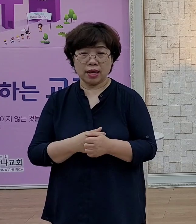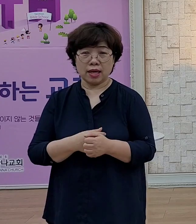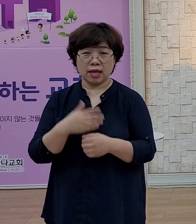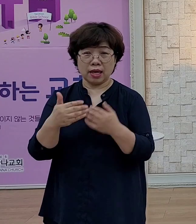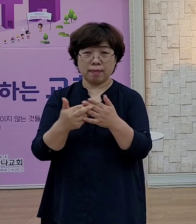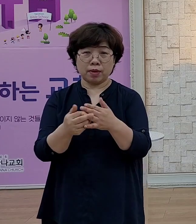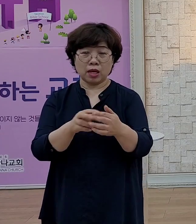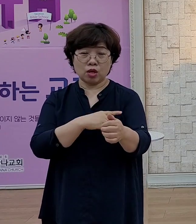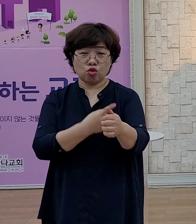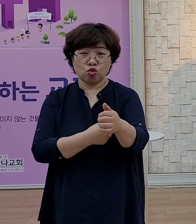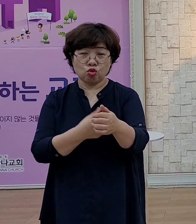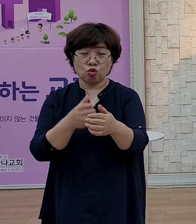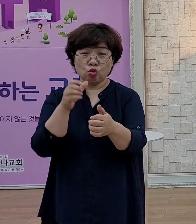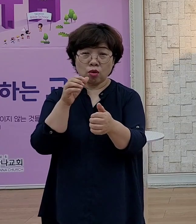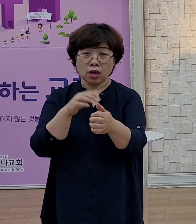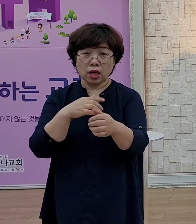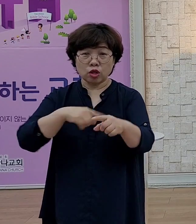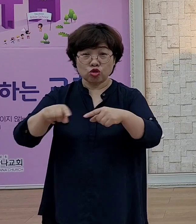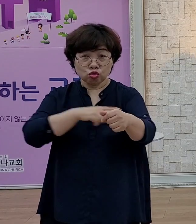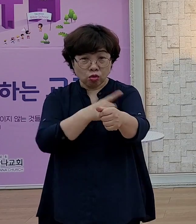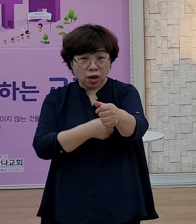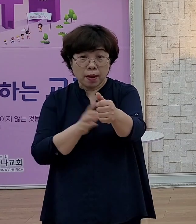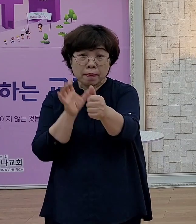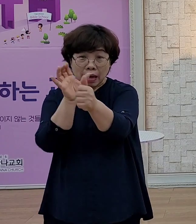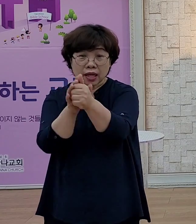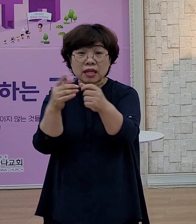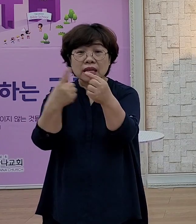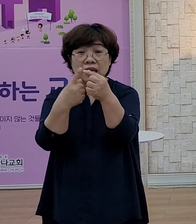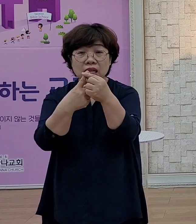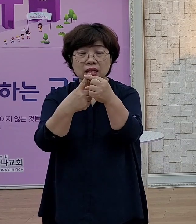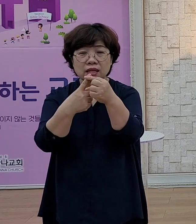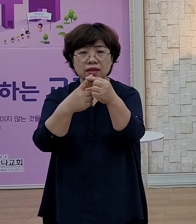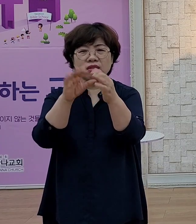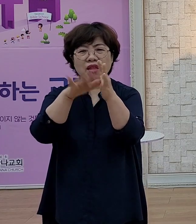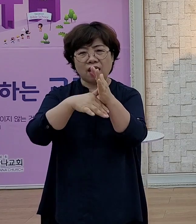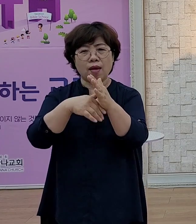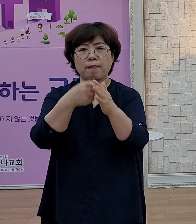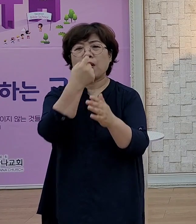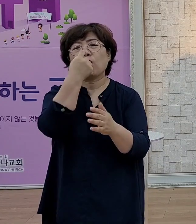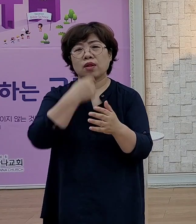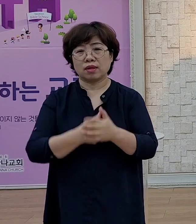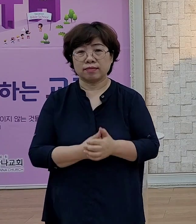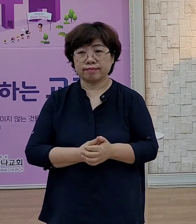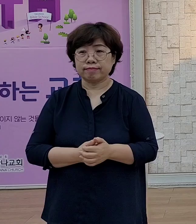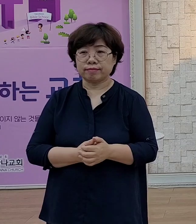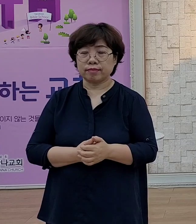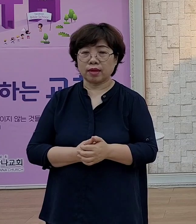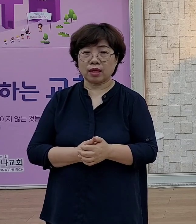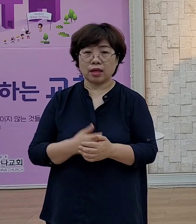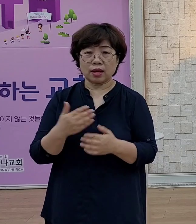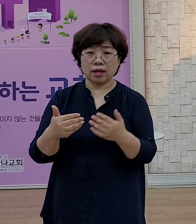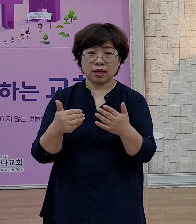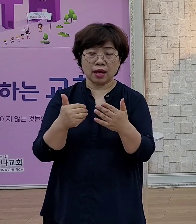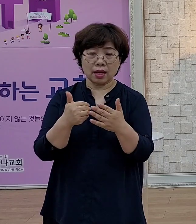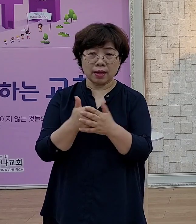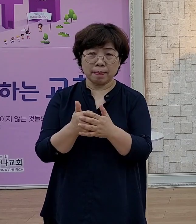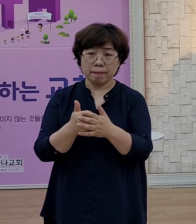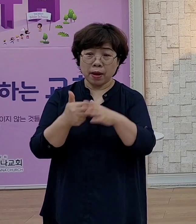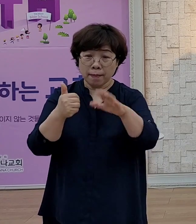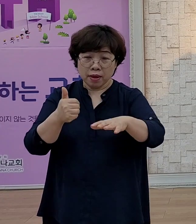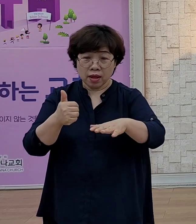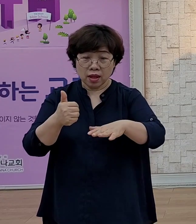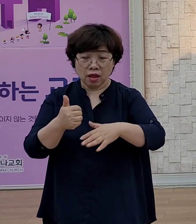나누었습니다. 하나님보다 앞선 행위이기 때문에 비방이나 판단, 우리는 수도